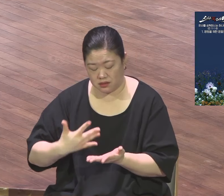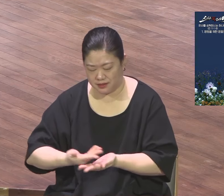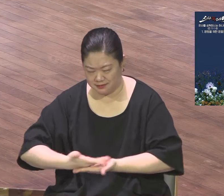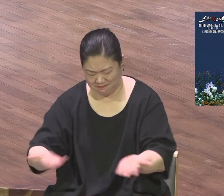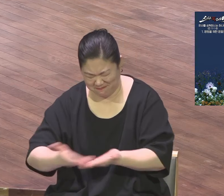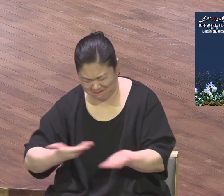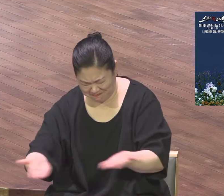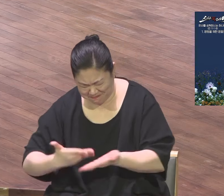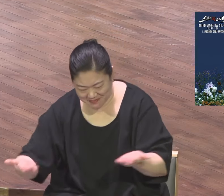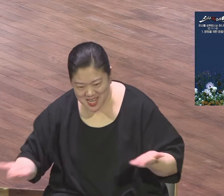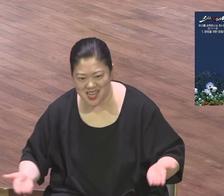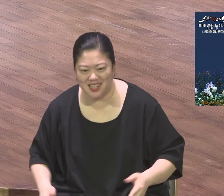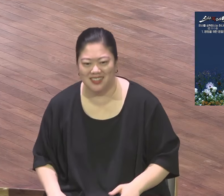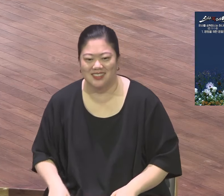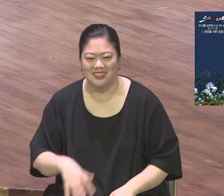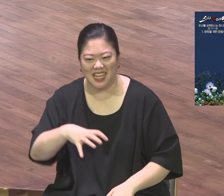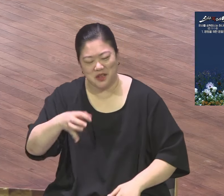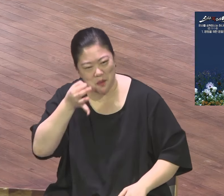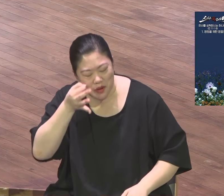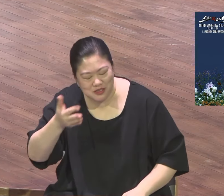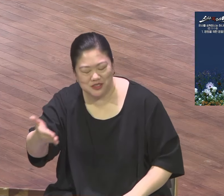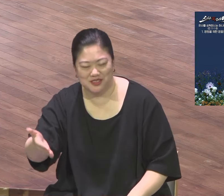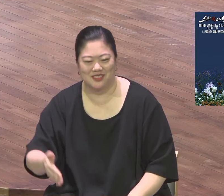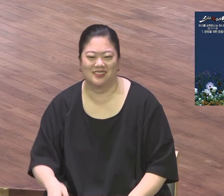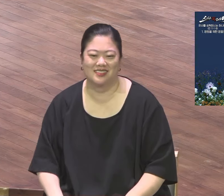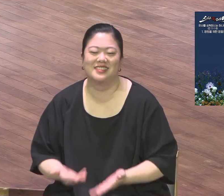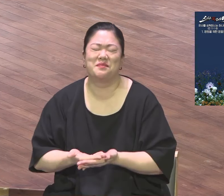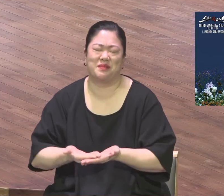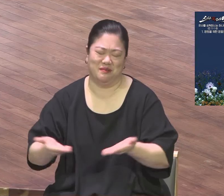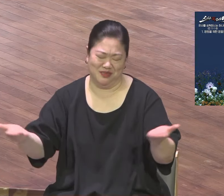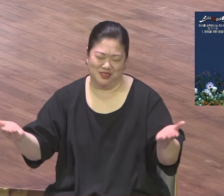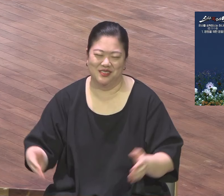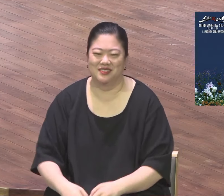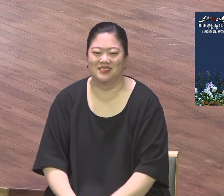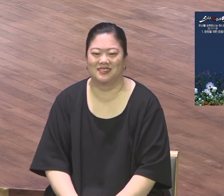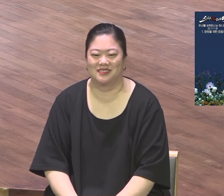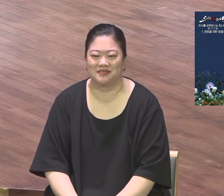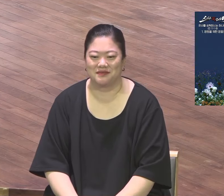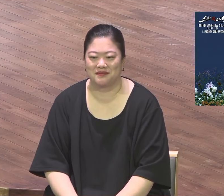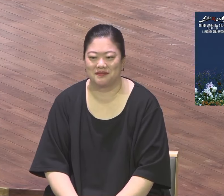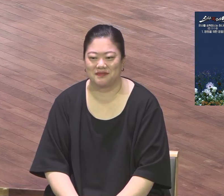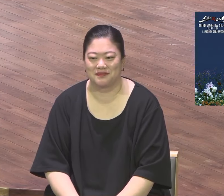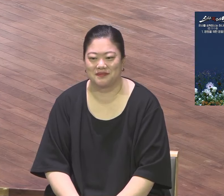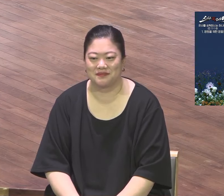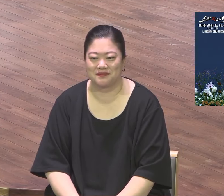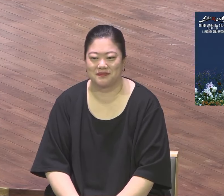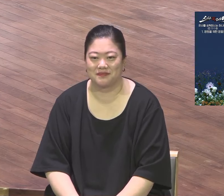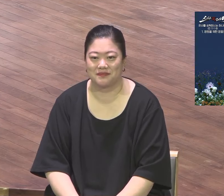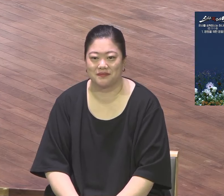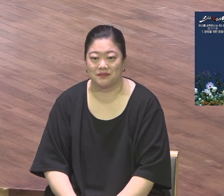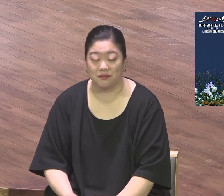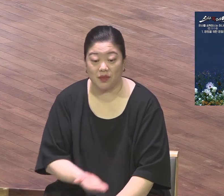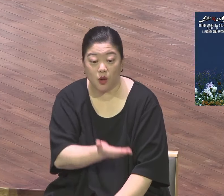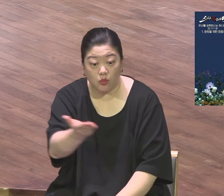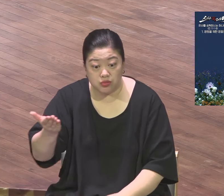여러분은요 인생의 본질적 문제를 해결할 수 있는 답을 가지고 있잖아요. 답 가지고